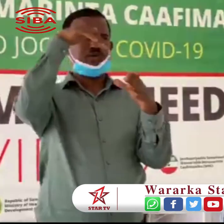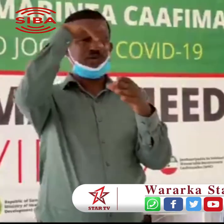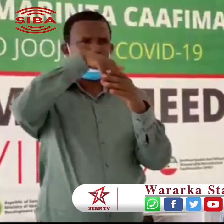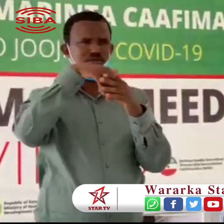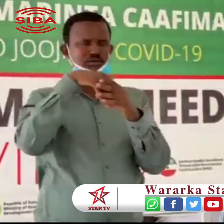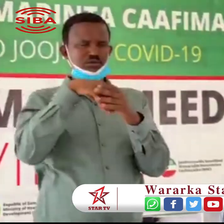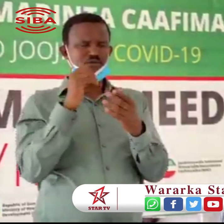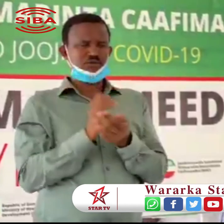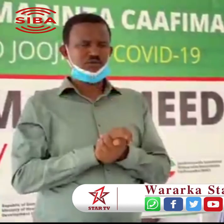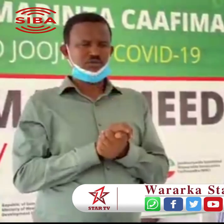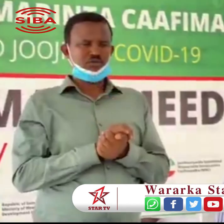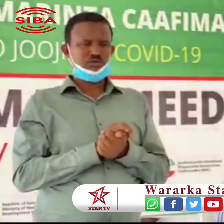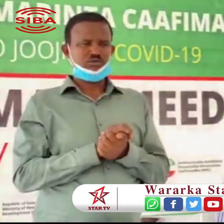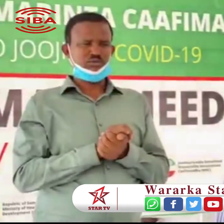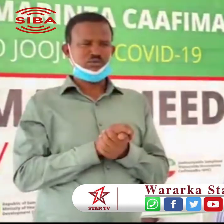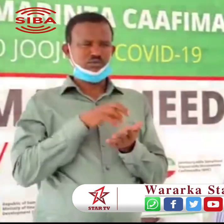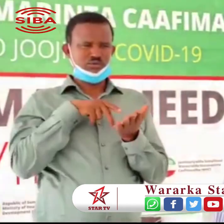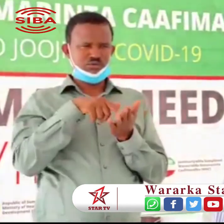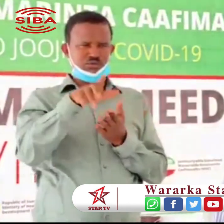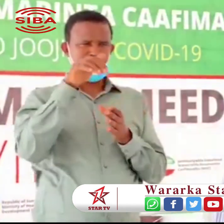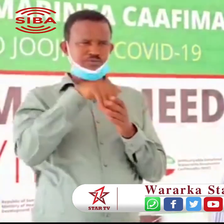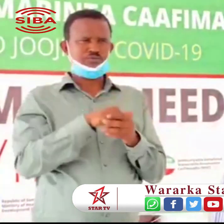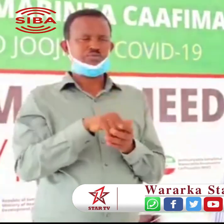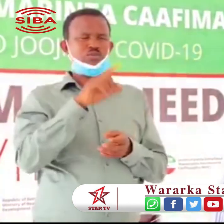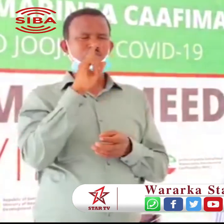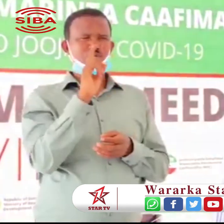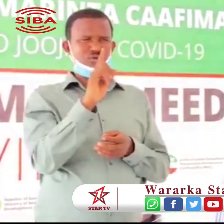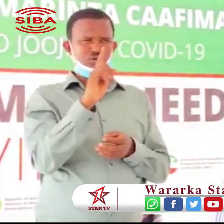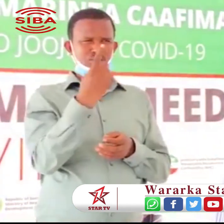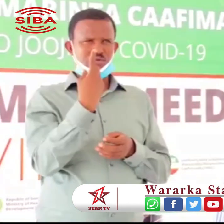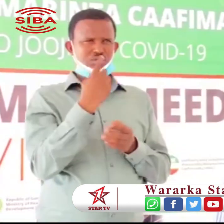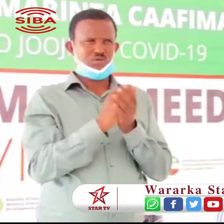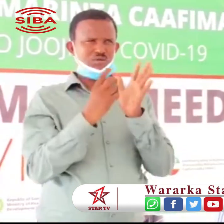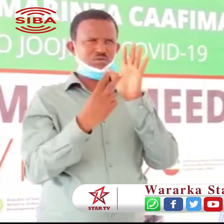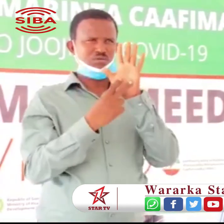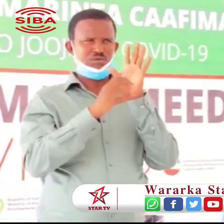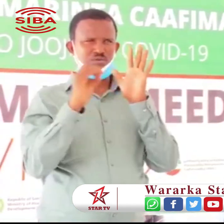waddanka dhow iyo cadda oo kale waxaa ka soo galay 1,790.